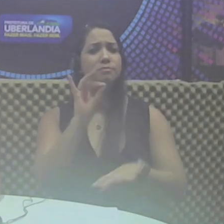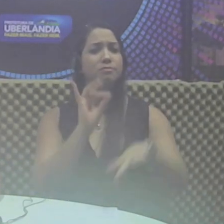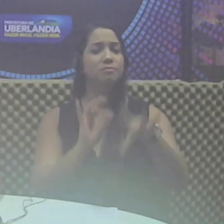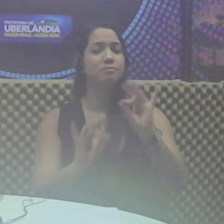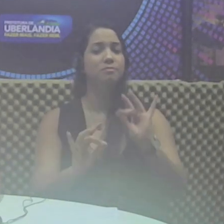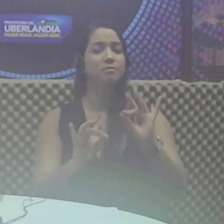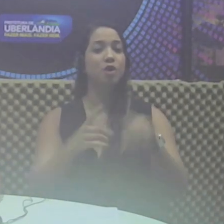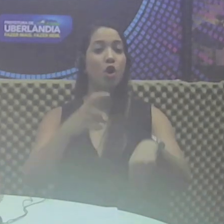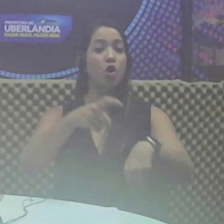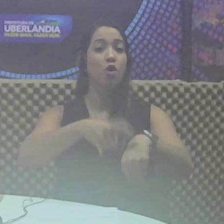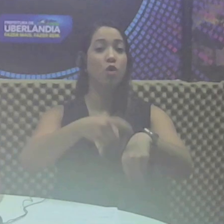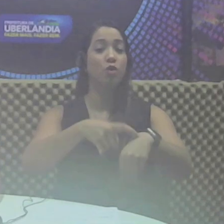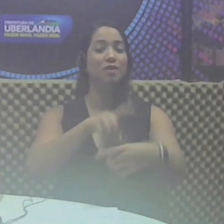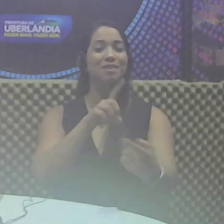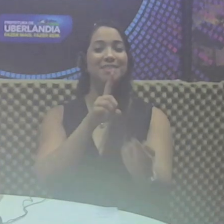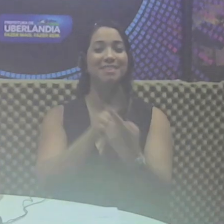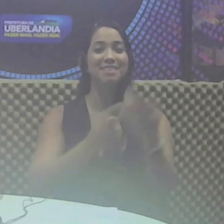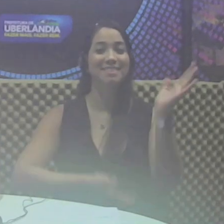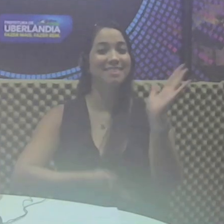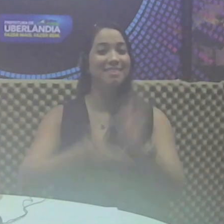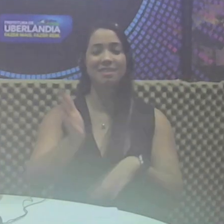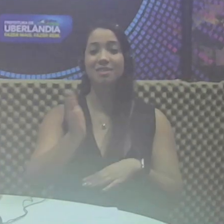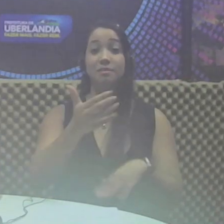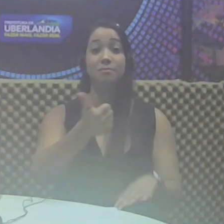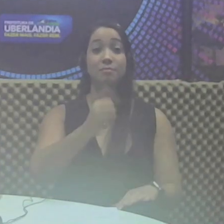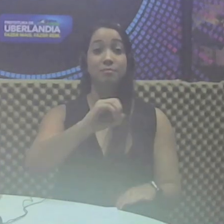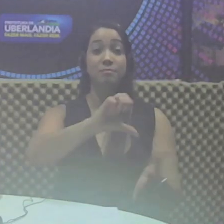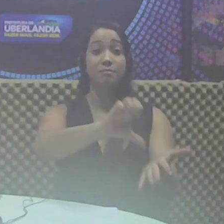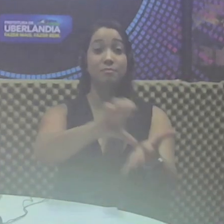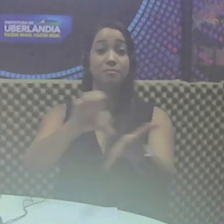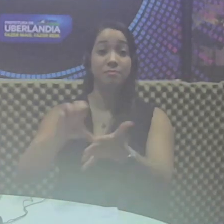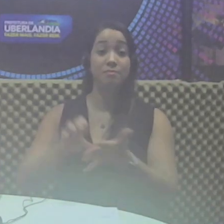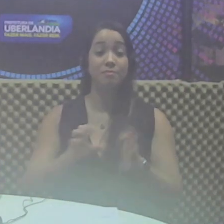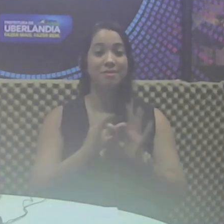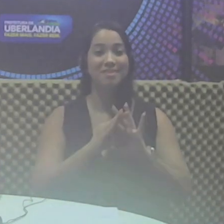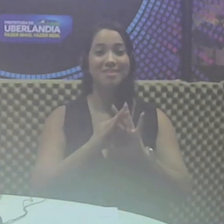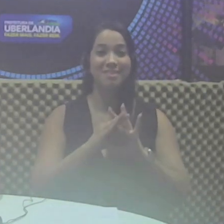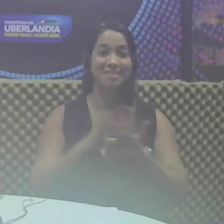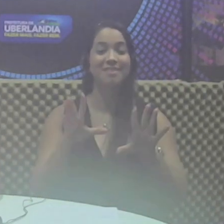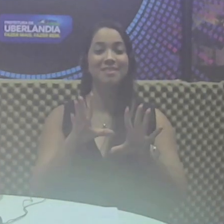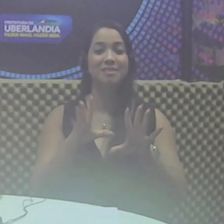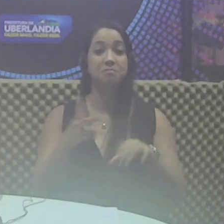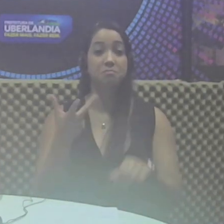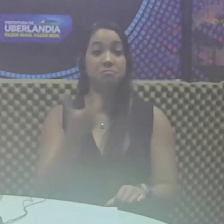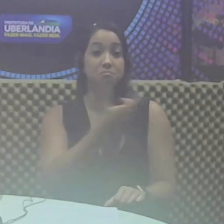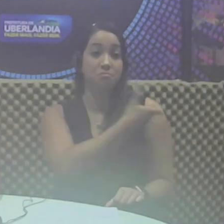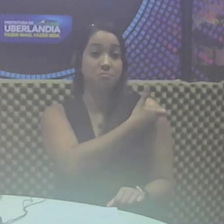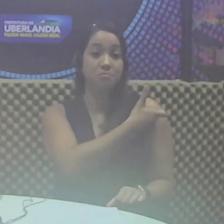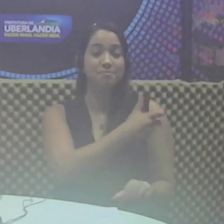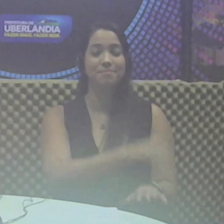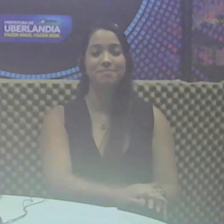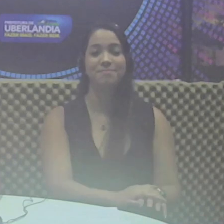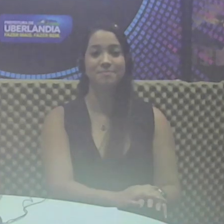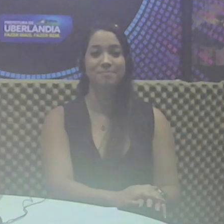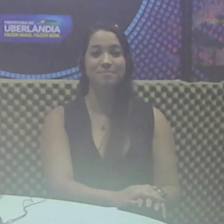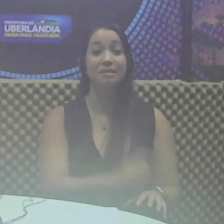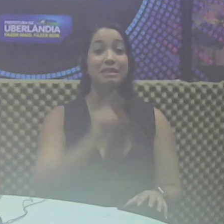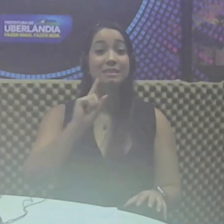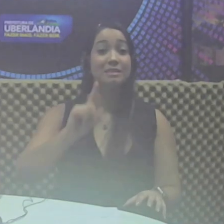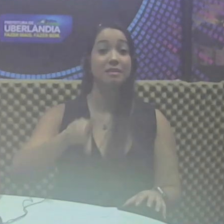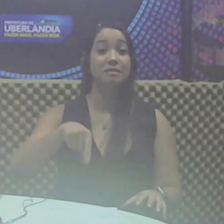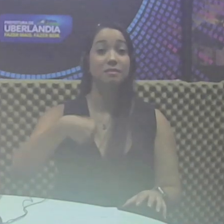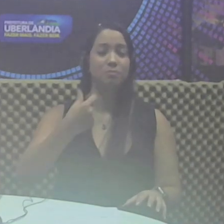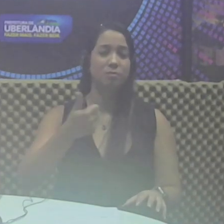escolher o horário de atendimento em uma das 10 unidades disponibilizadas para a aplicação das doses. Após o primeiro